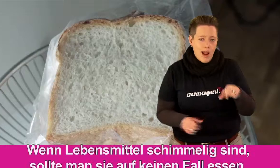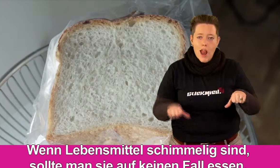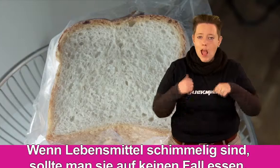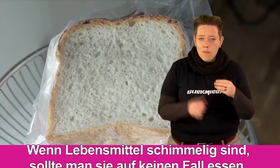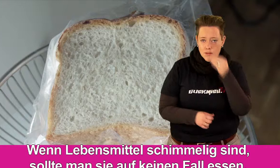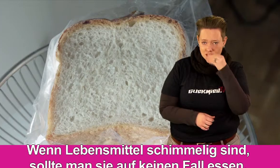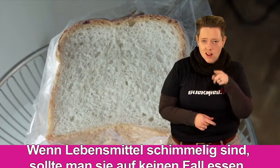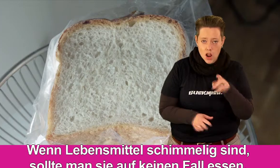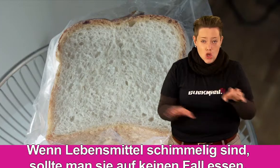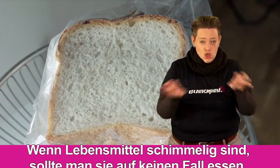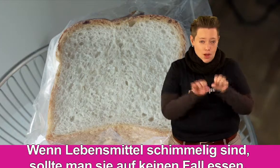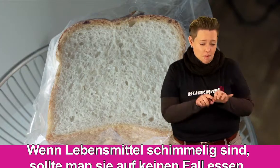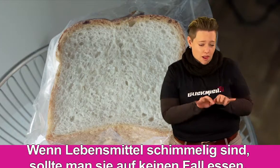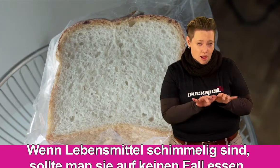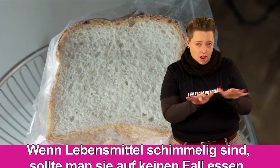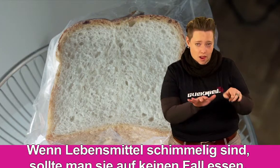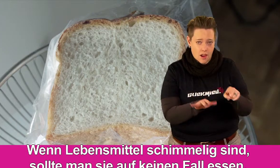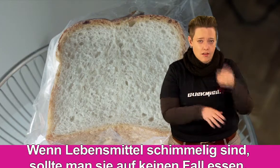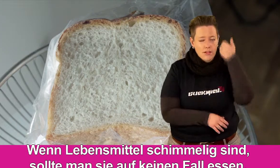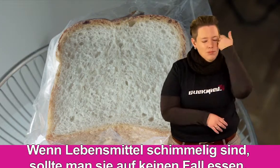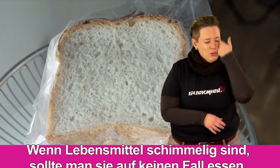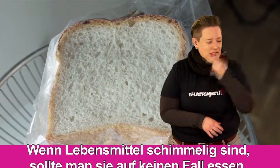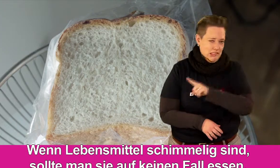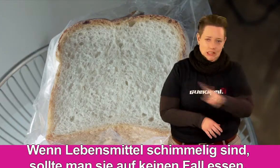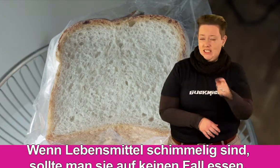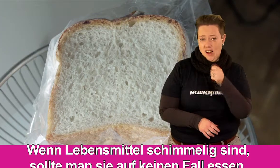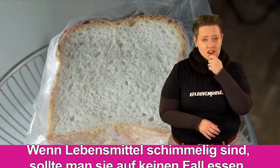Wenn Lebensmittel schimmelig sind, sollte man sie auf keinen Fall essen.